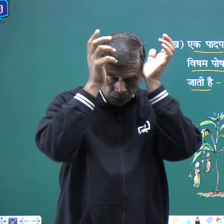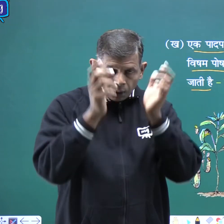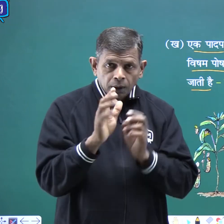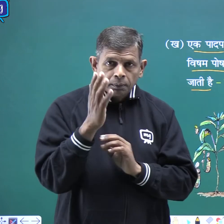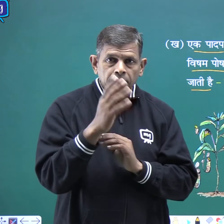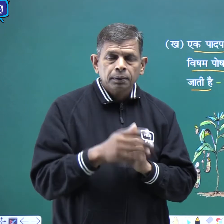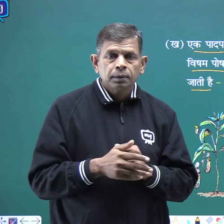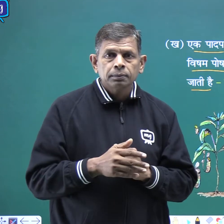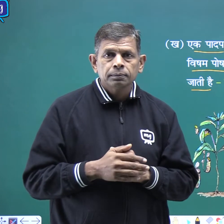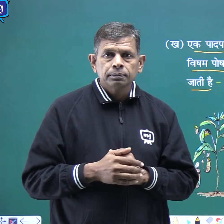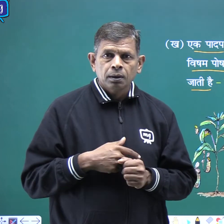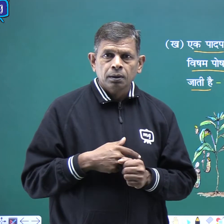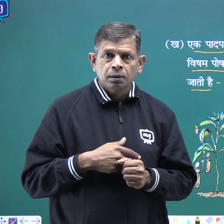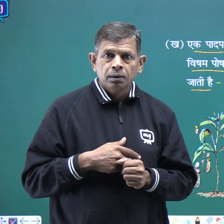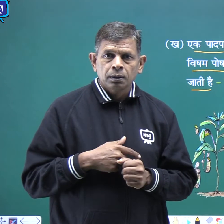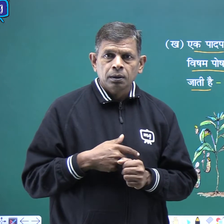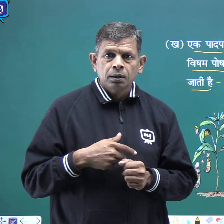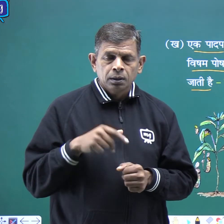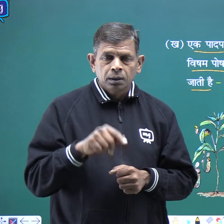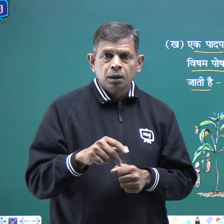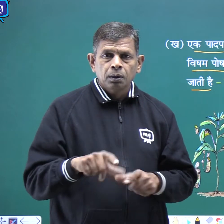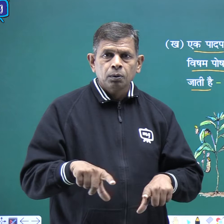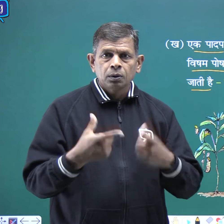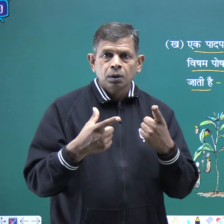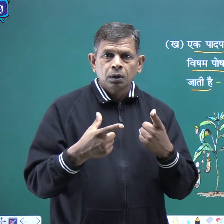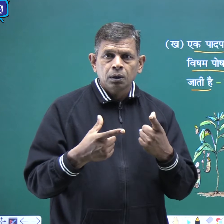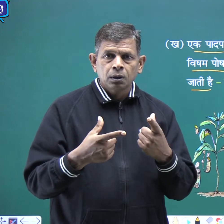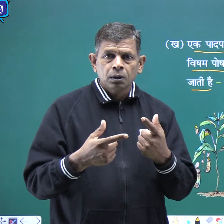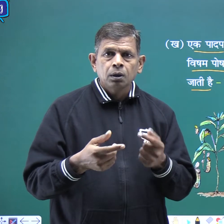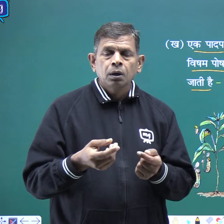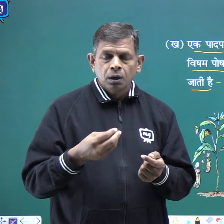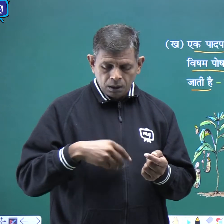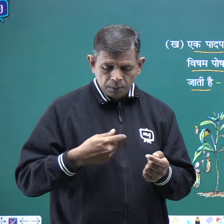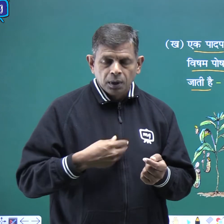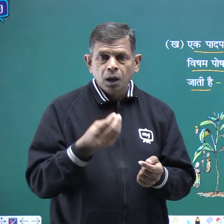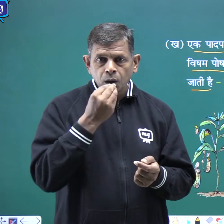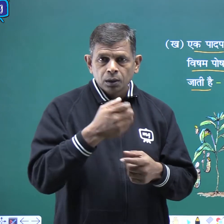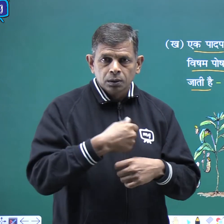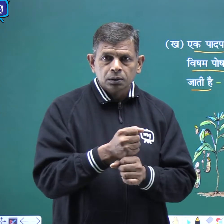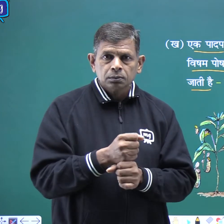घटपर्णी। यह पौधा अपने आप भोजन भी बनाता है